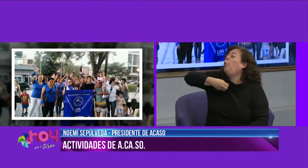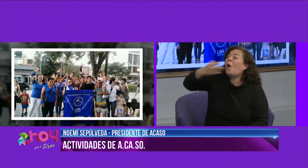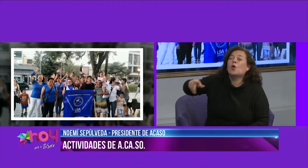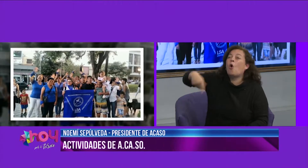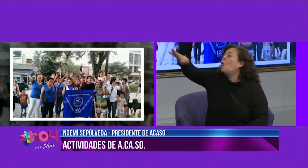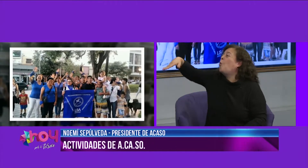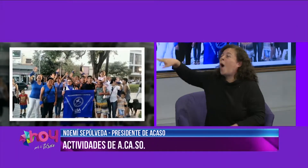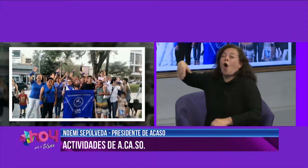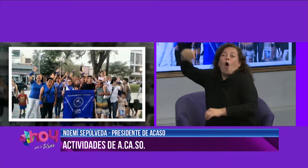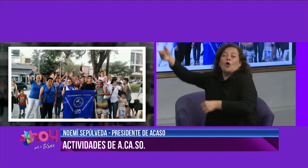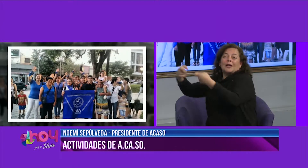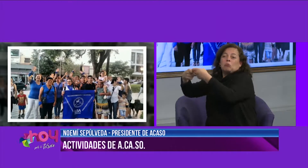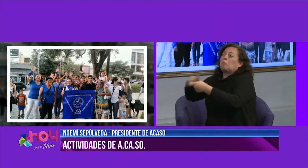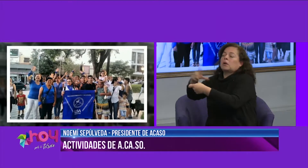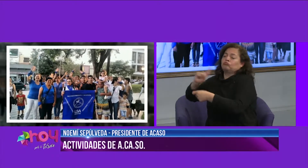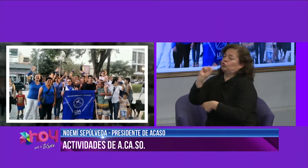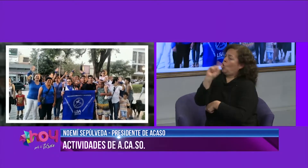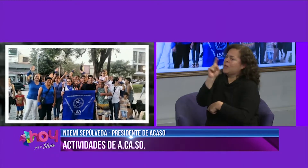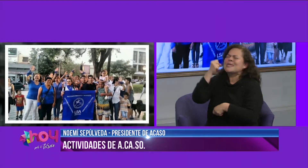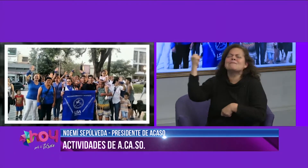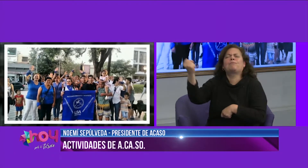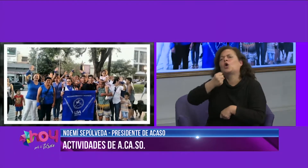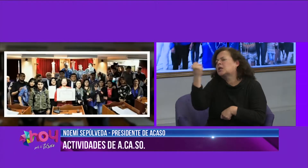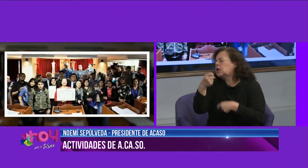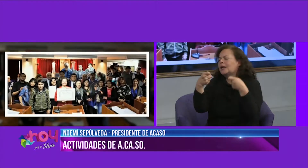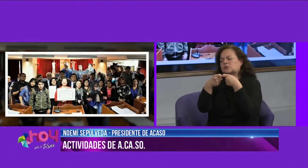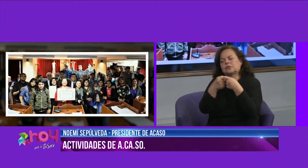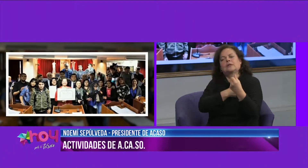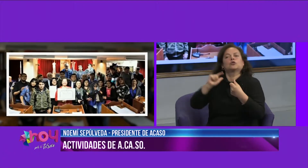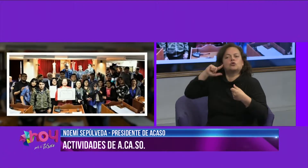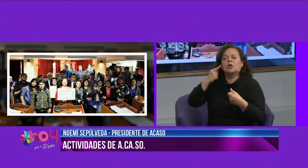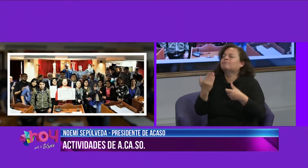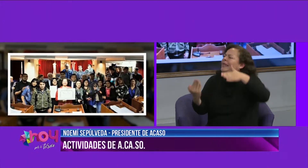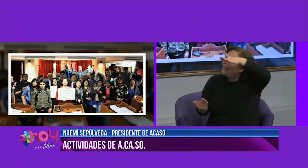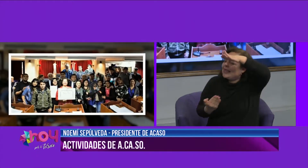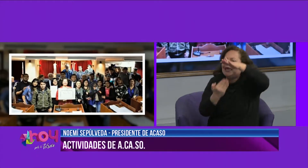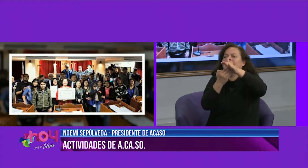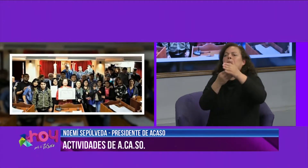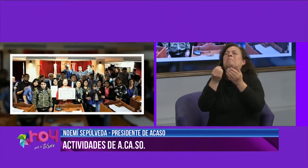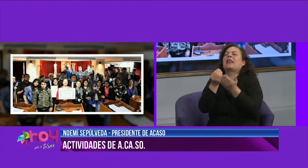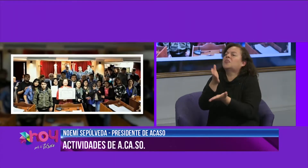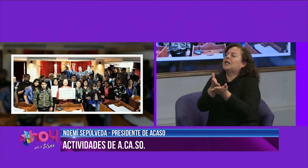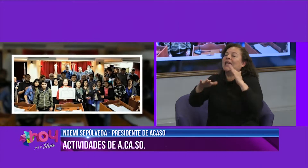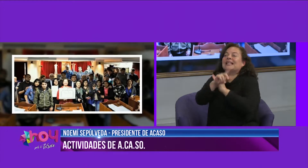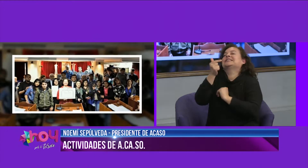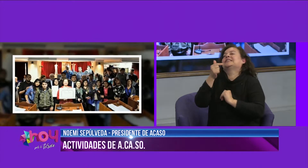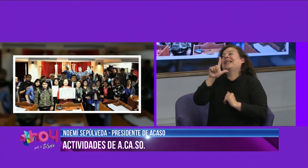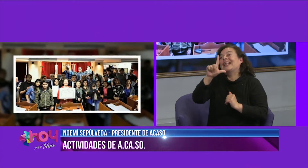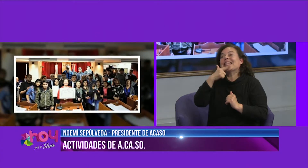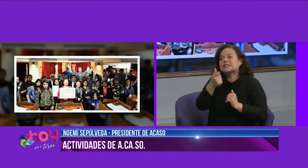reglamentación. Nosotros planteamos esto que es muy importante que la Asociación Catamarqueña de Sordos sea la que de